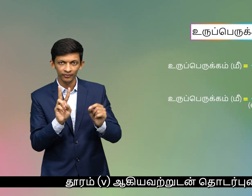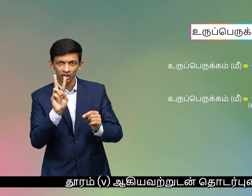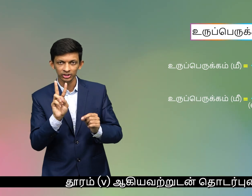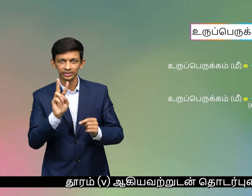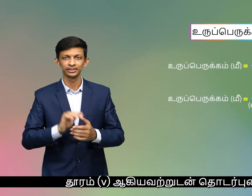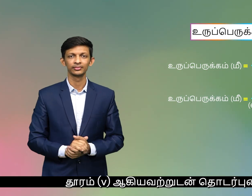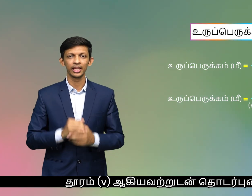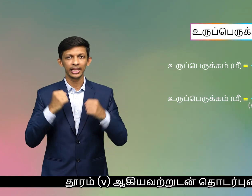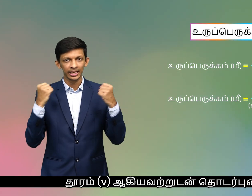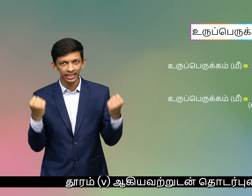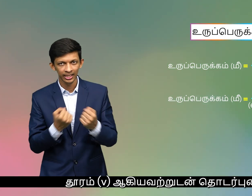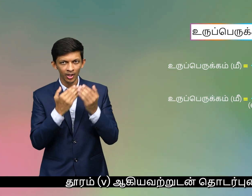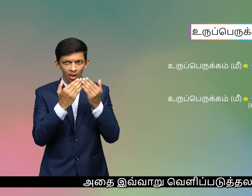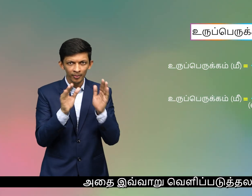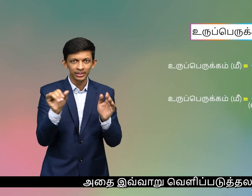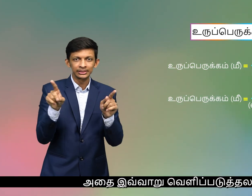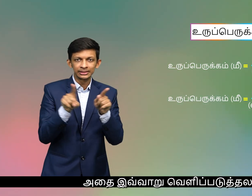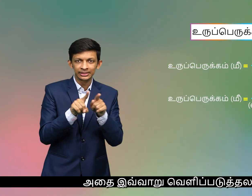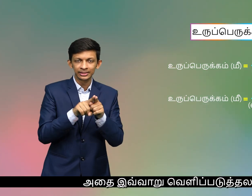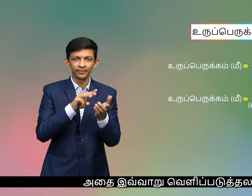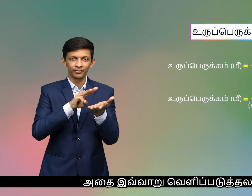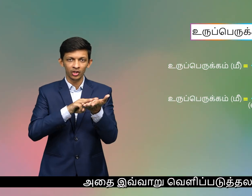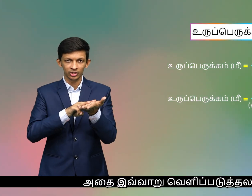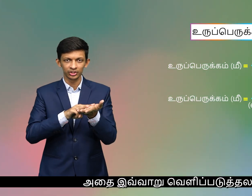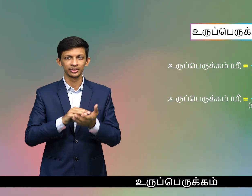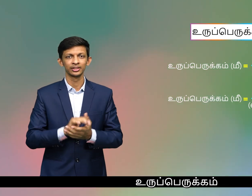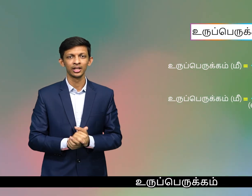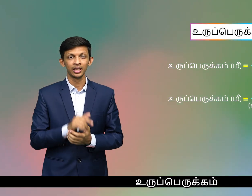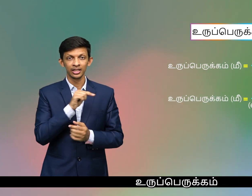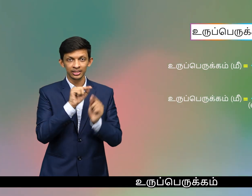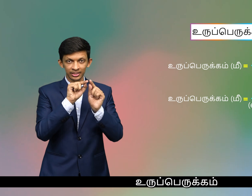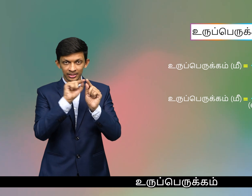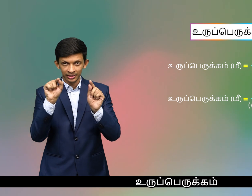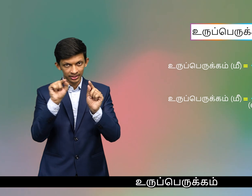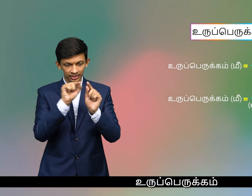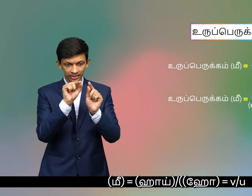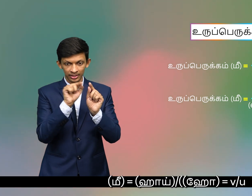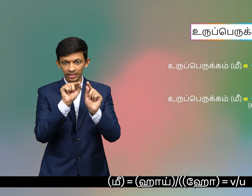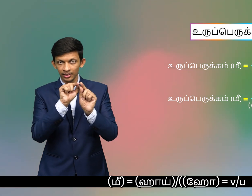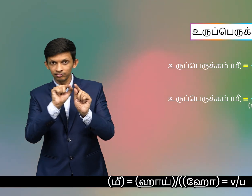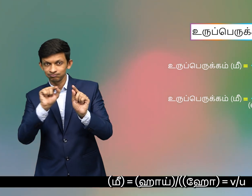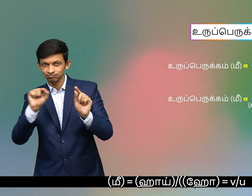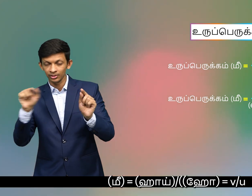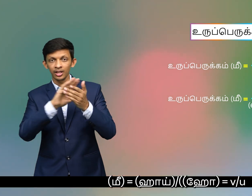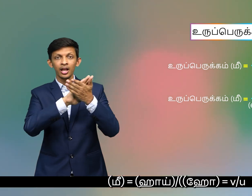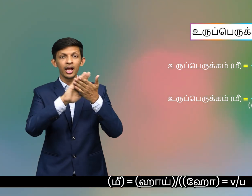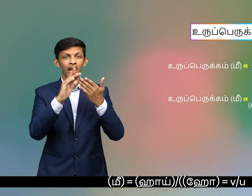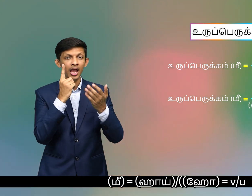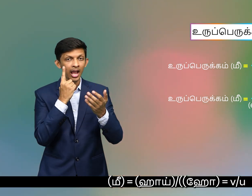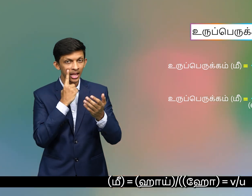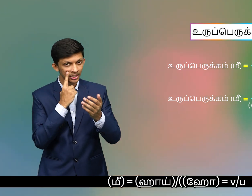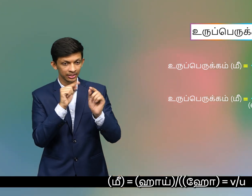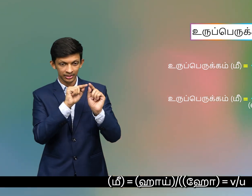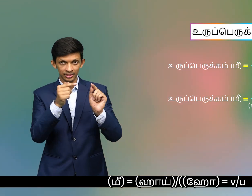v ஆகியவற்றுடன் தொடர்புடையது. அதை இவ்வாறு வெளிப்படுத்தலாம். உருப்பெருக்கம் அதாவது m ஈடு h